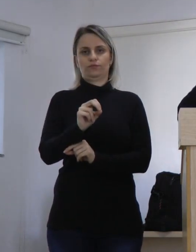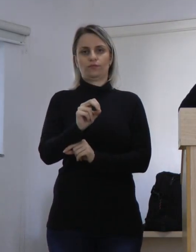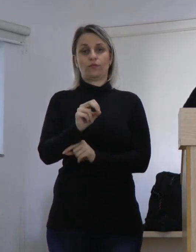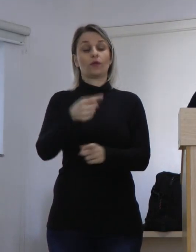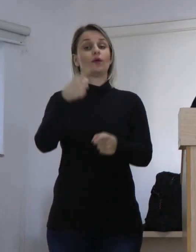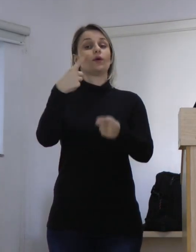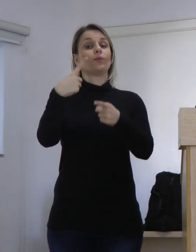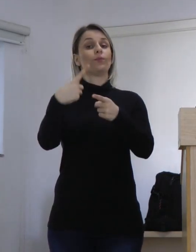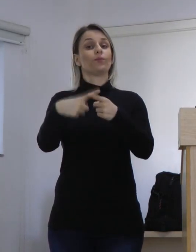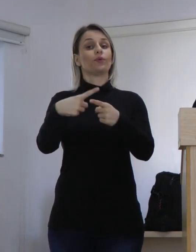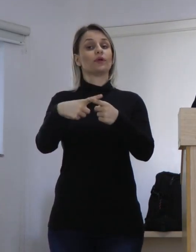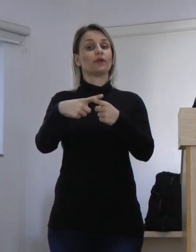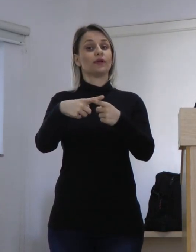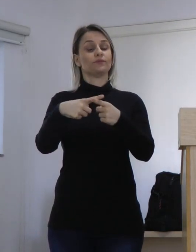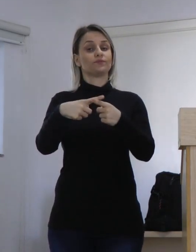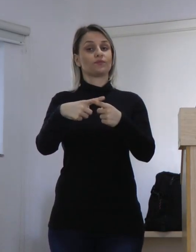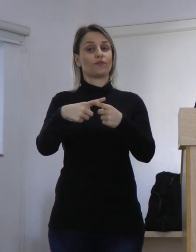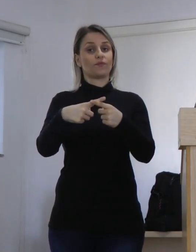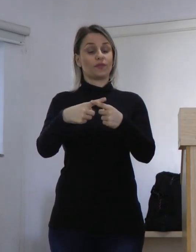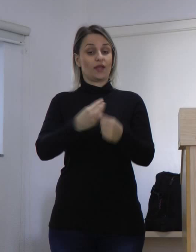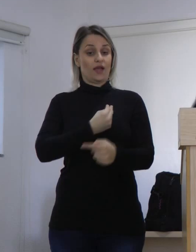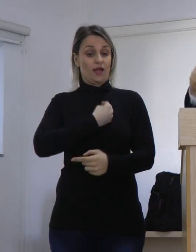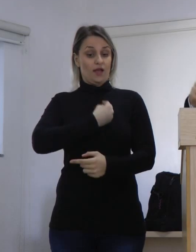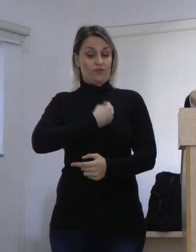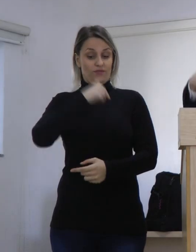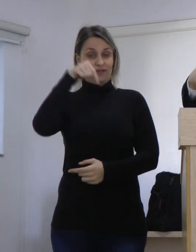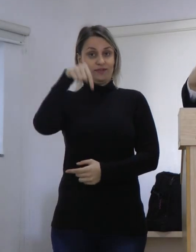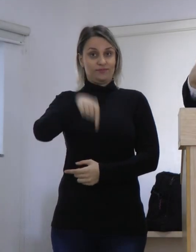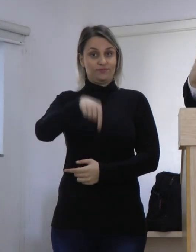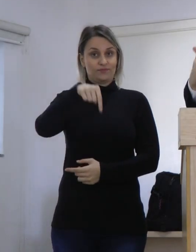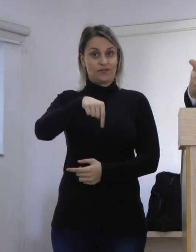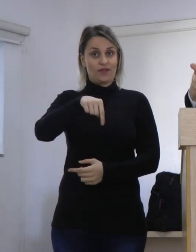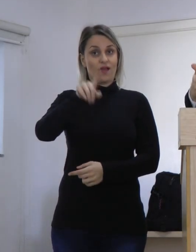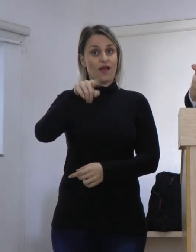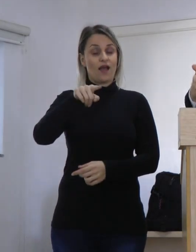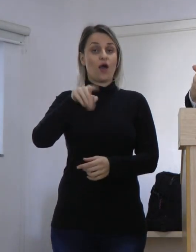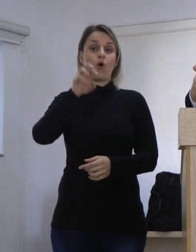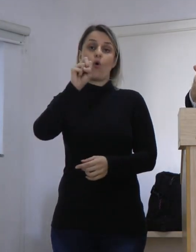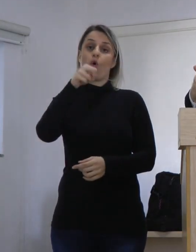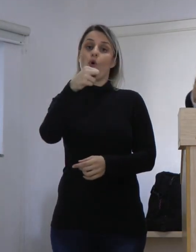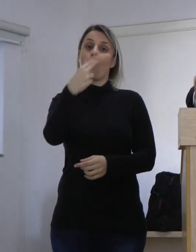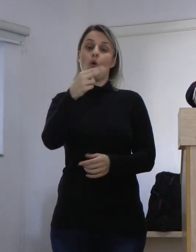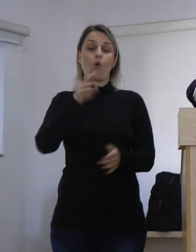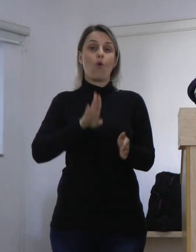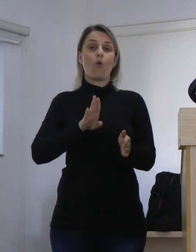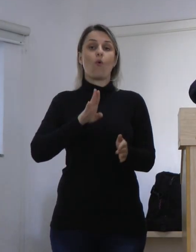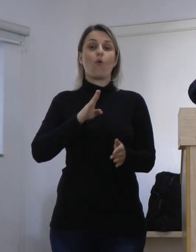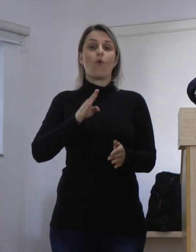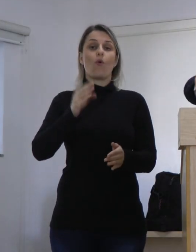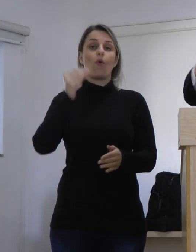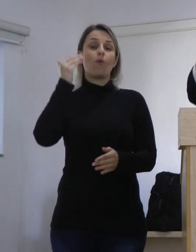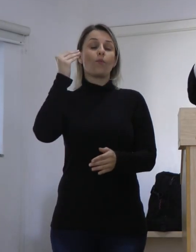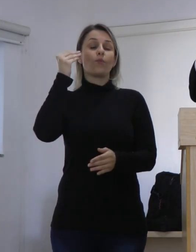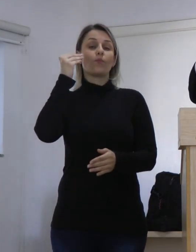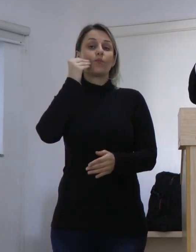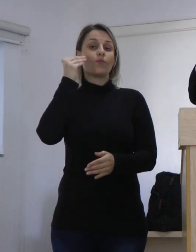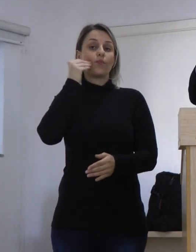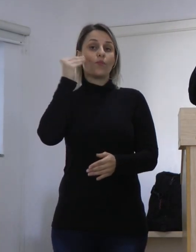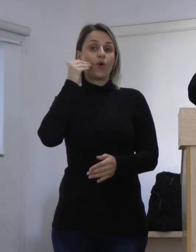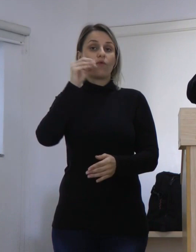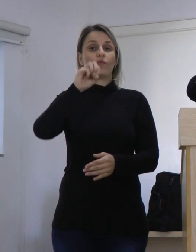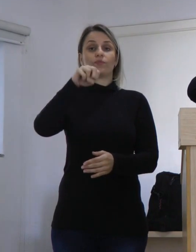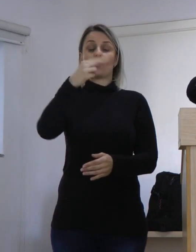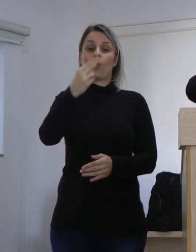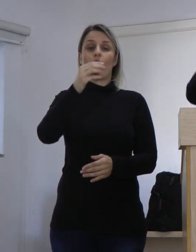Porque a existência corpórea é dada ao homem como prova ou como expiação. Expiação significa purificação,